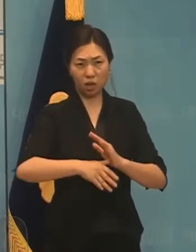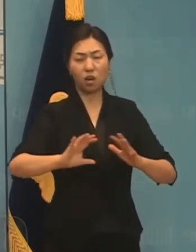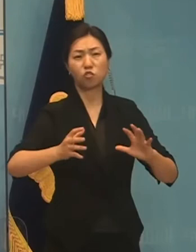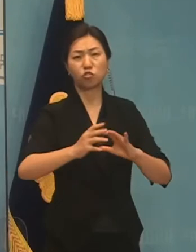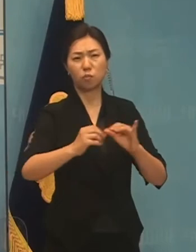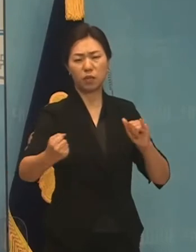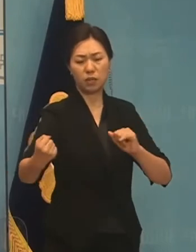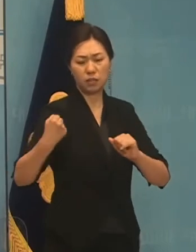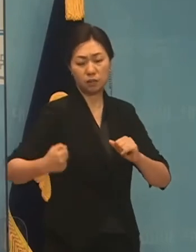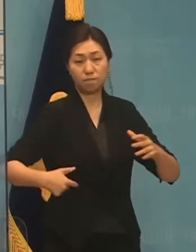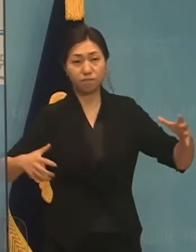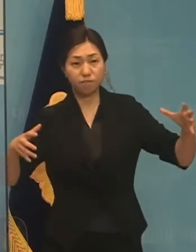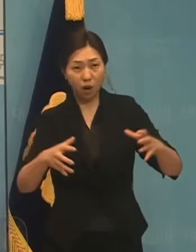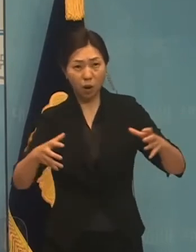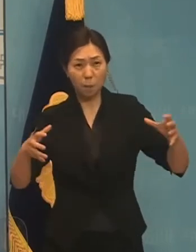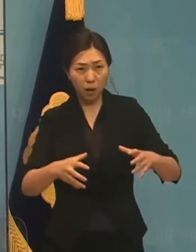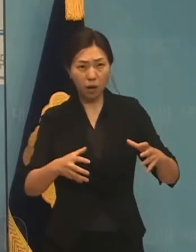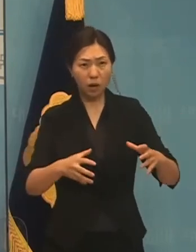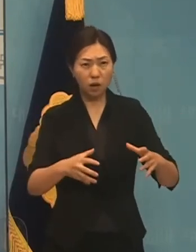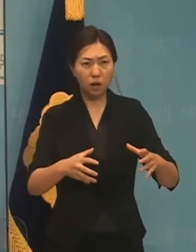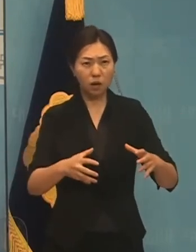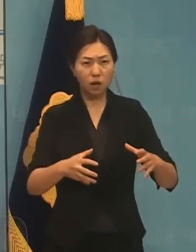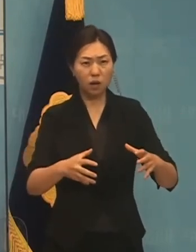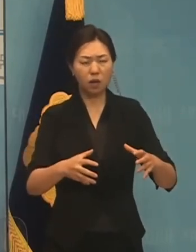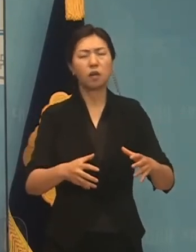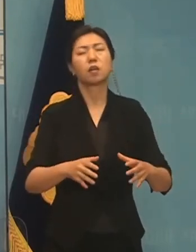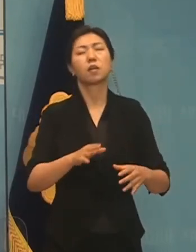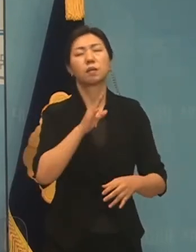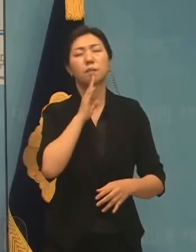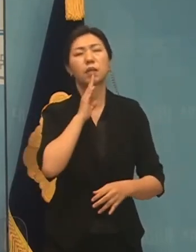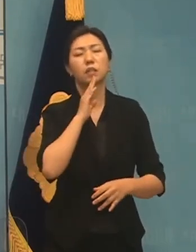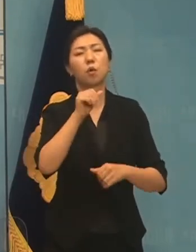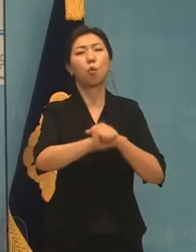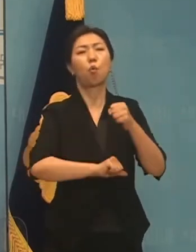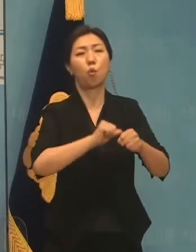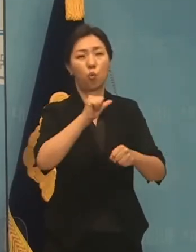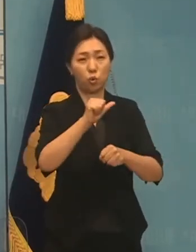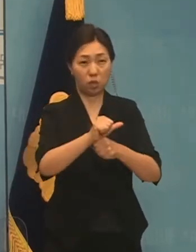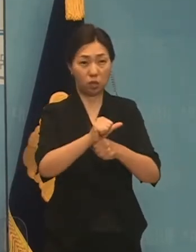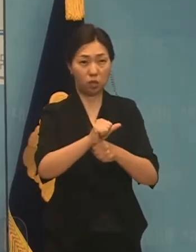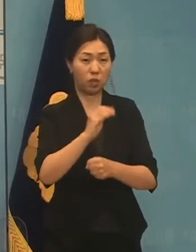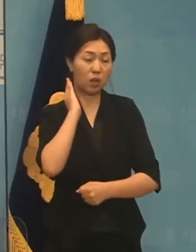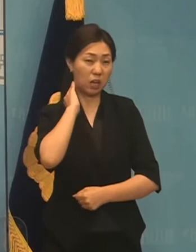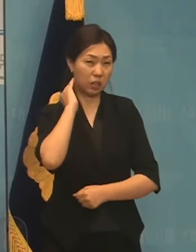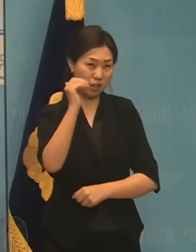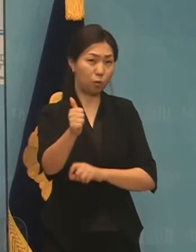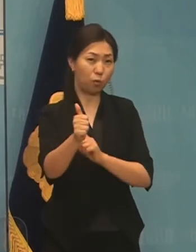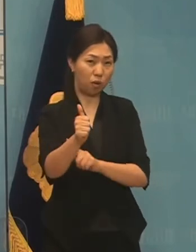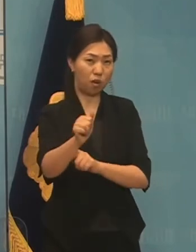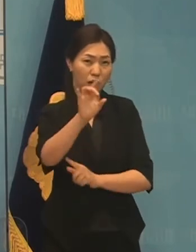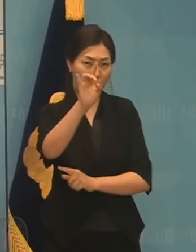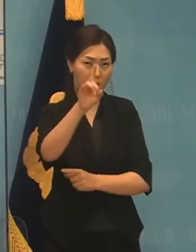역량을 모으는데 큰 역할을 한 것은 사실이나 우리는 여러